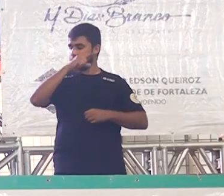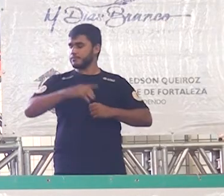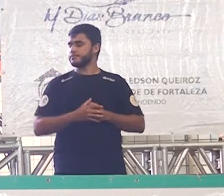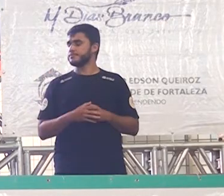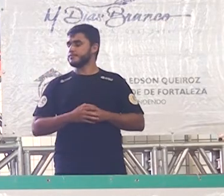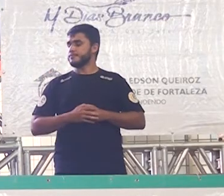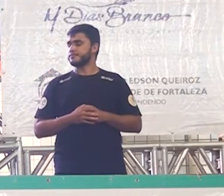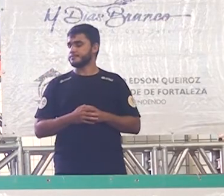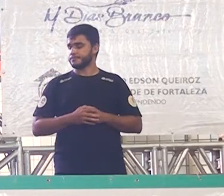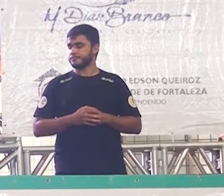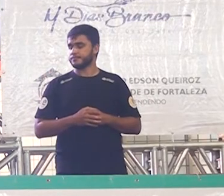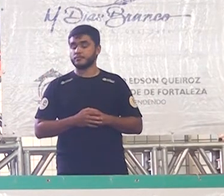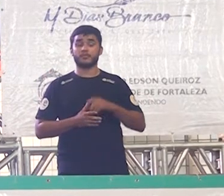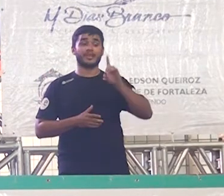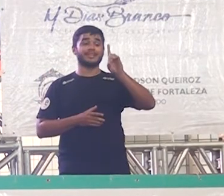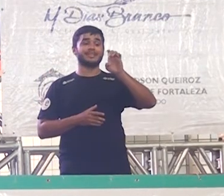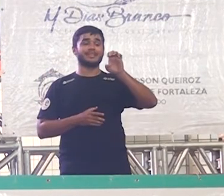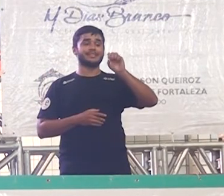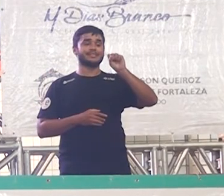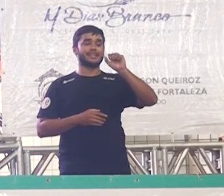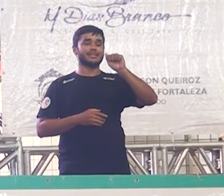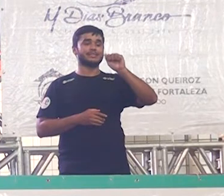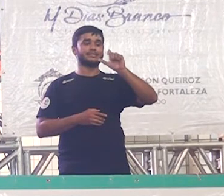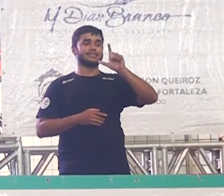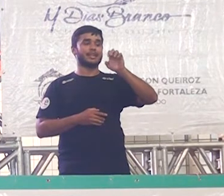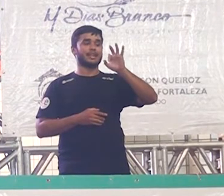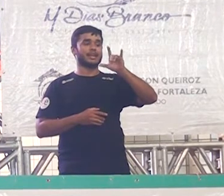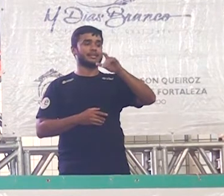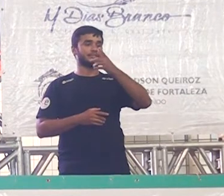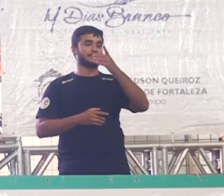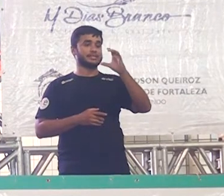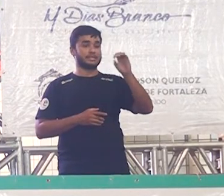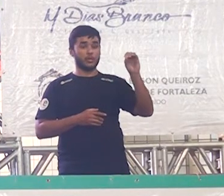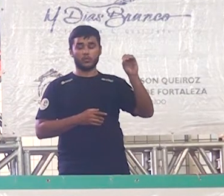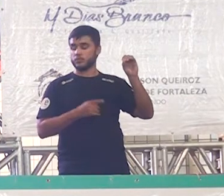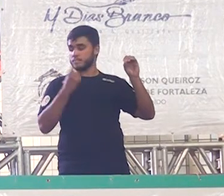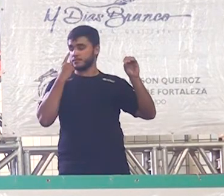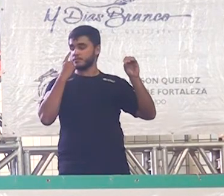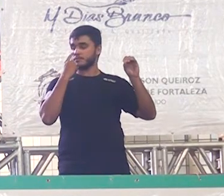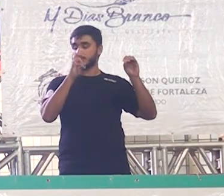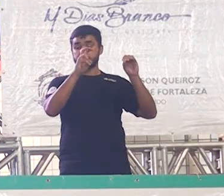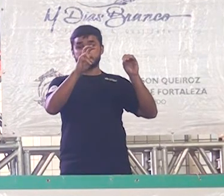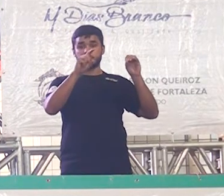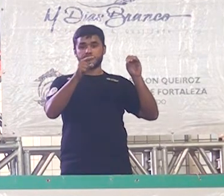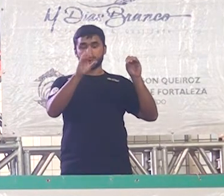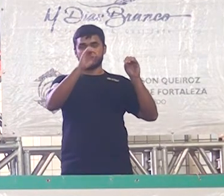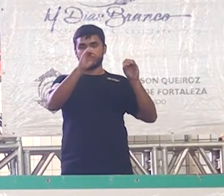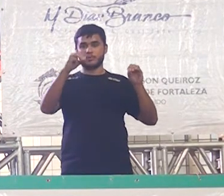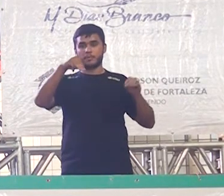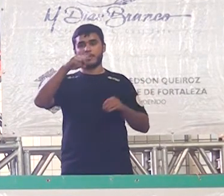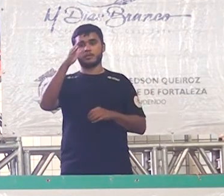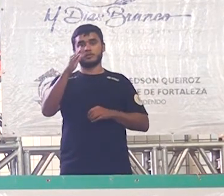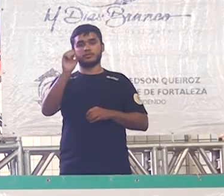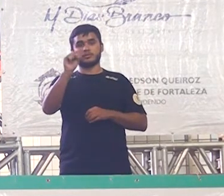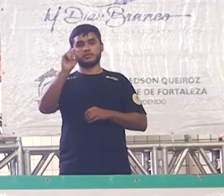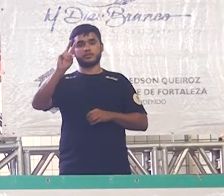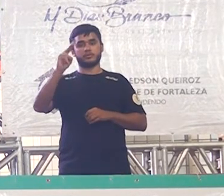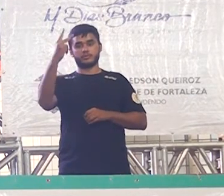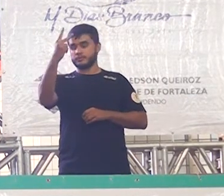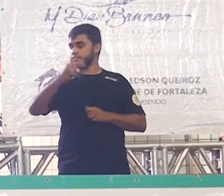Desaceleração, 5 metros por segundo ao quadrado. Galerinha, se eu estou desacelerando, eu estou com